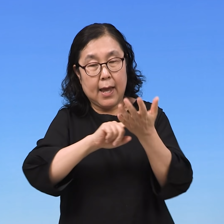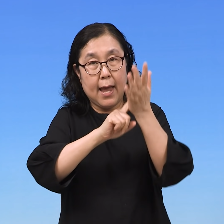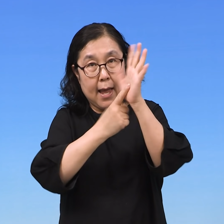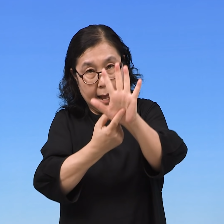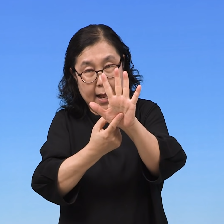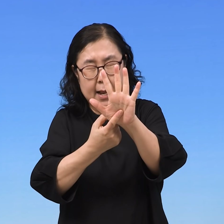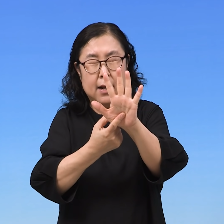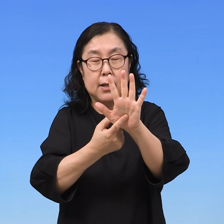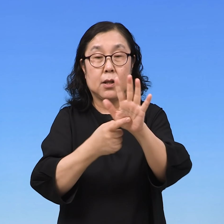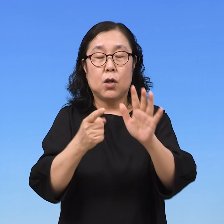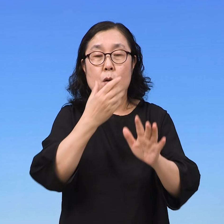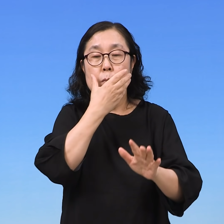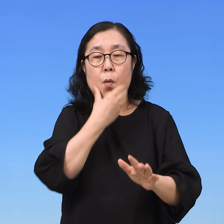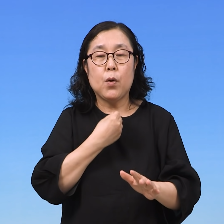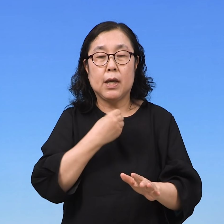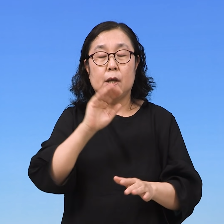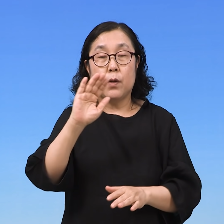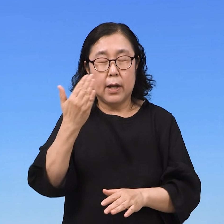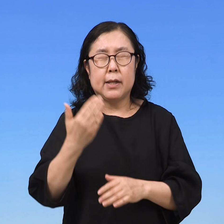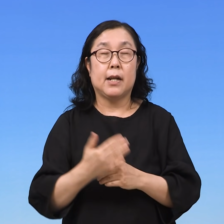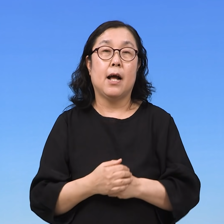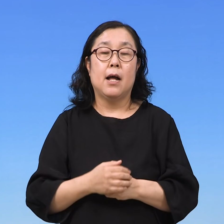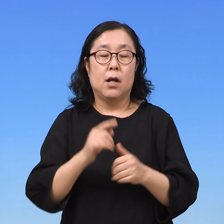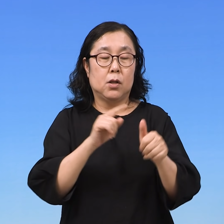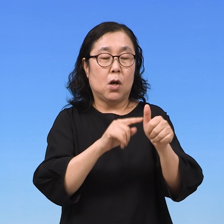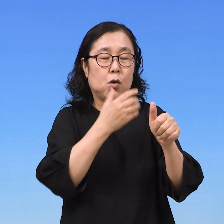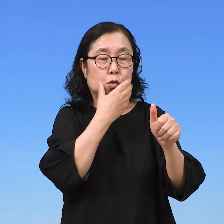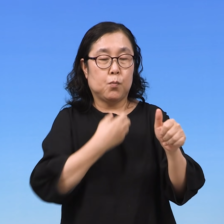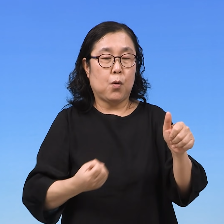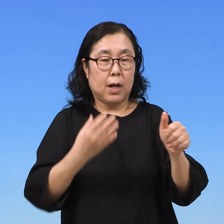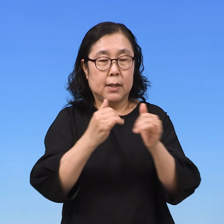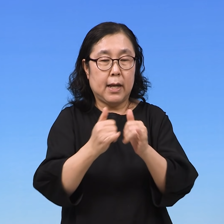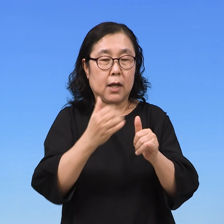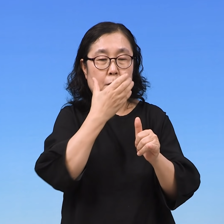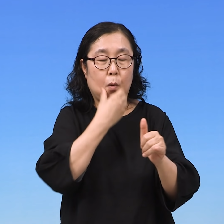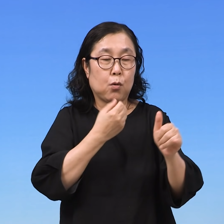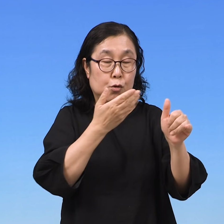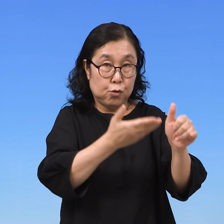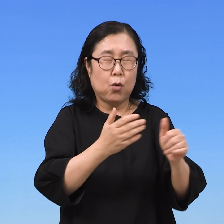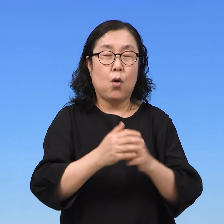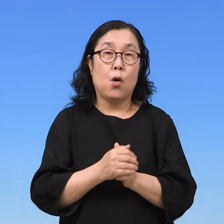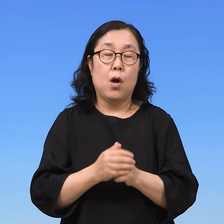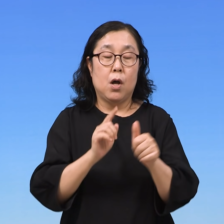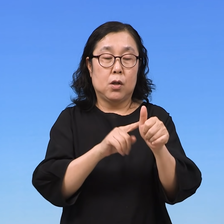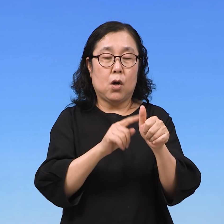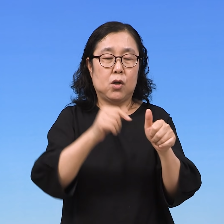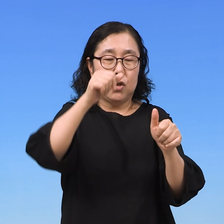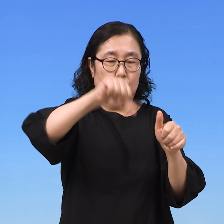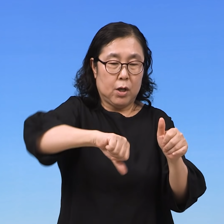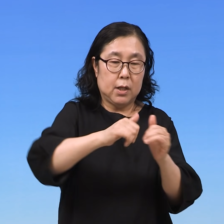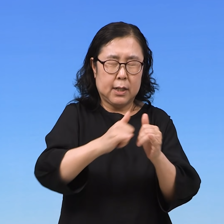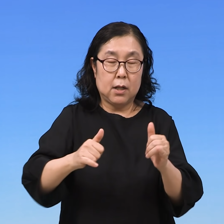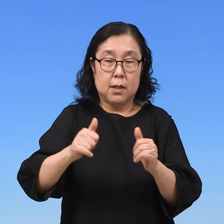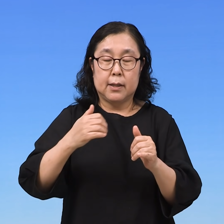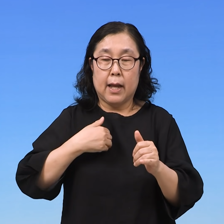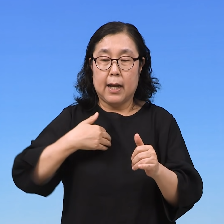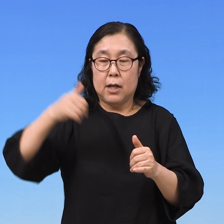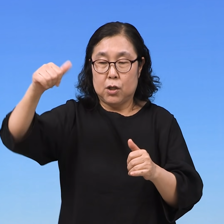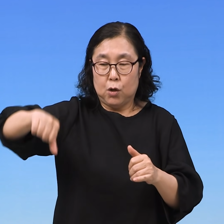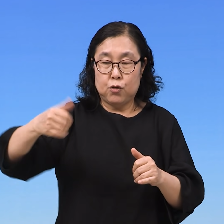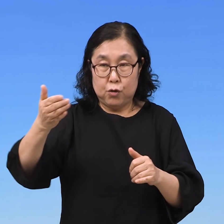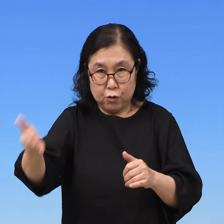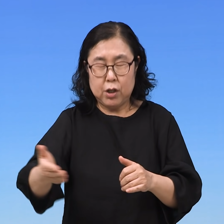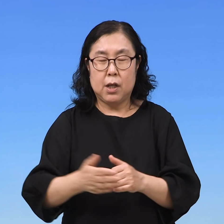너는 복이 될지라. 그리고 3절, 너를 축복하는 자에게는 내가 복을 내리고 너를 저주하는 자에게는 내가 저주하리니